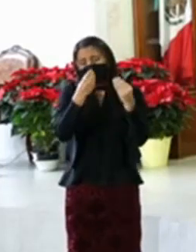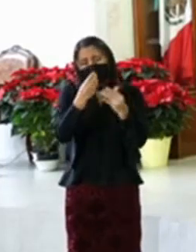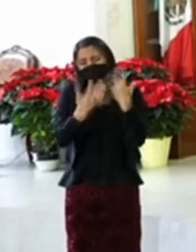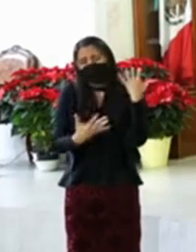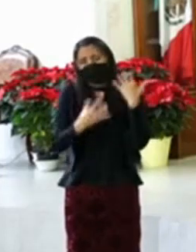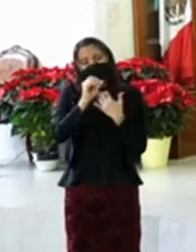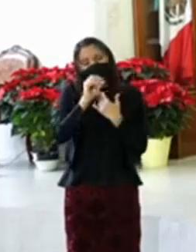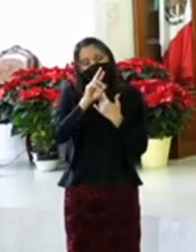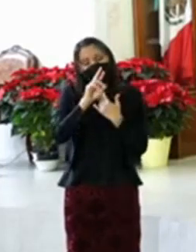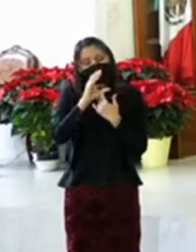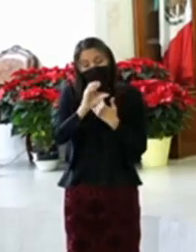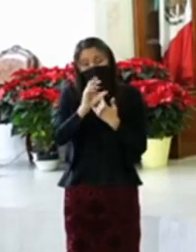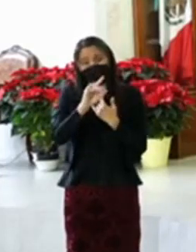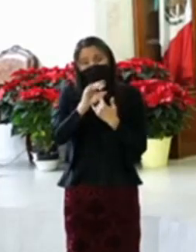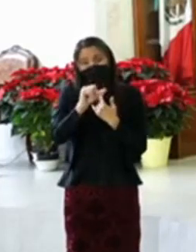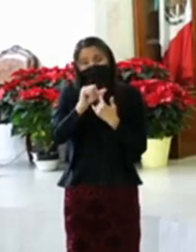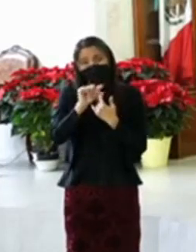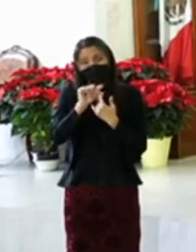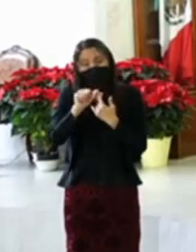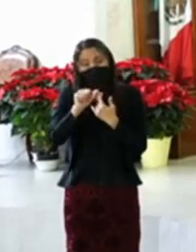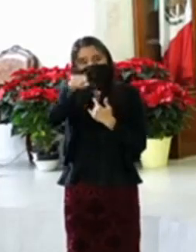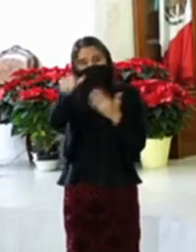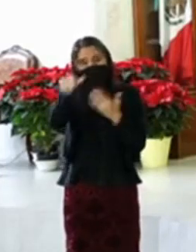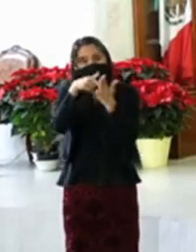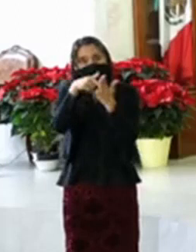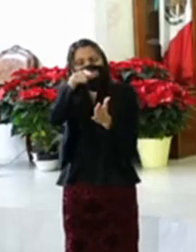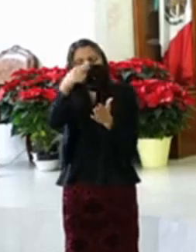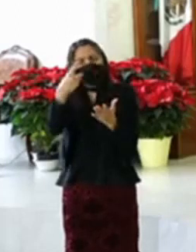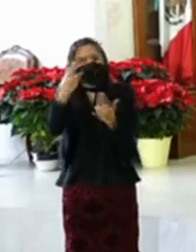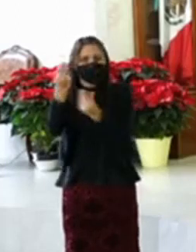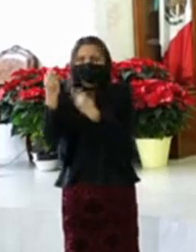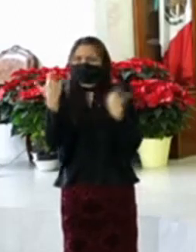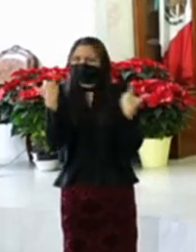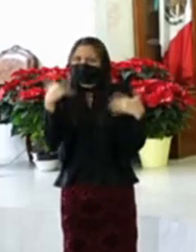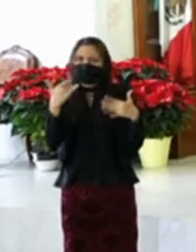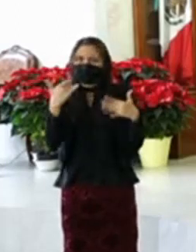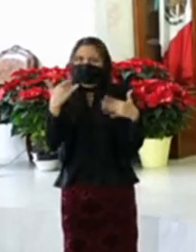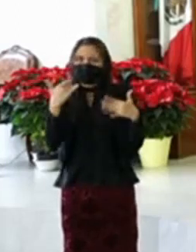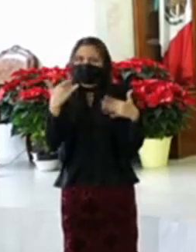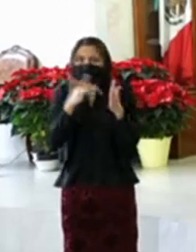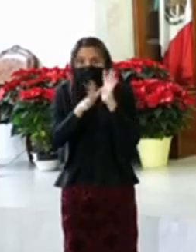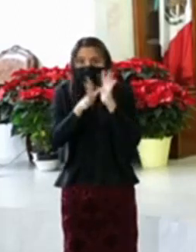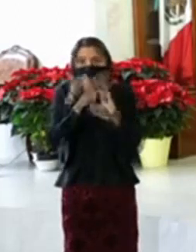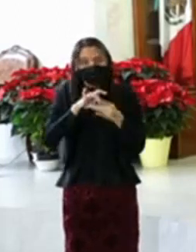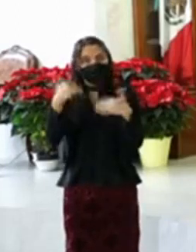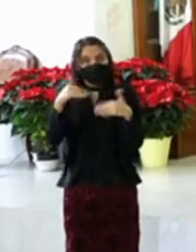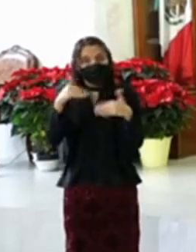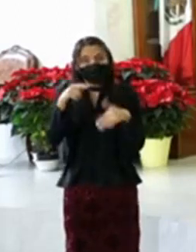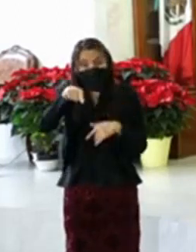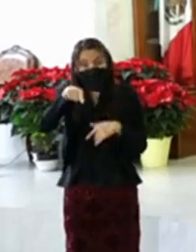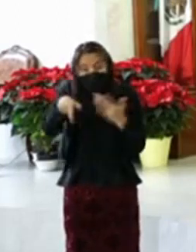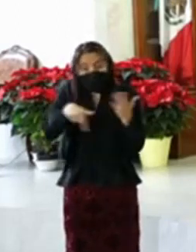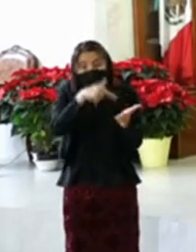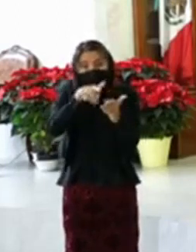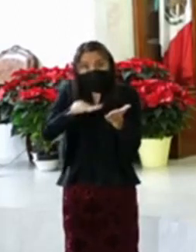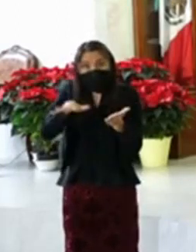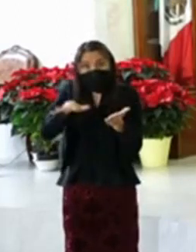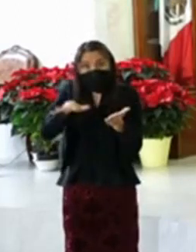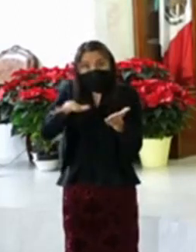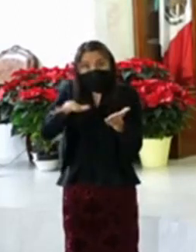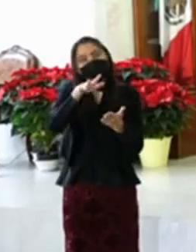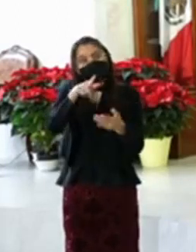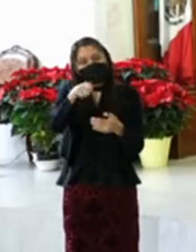número de hijos de Dios en Croacia. Y en menos de 30 años, esta nación minúscula